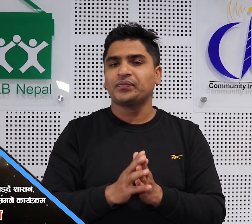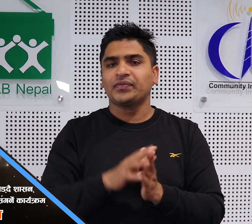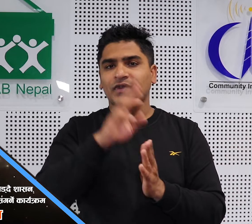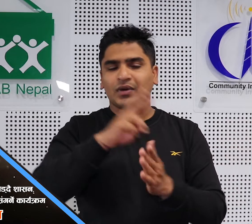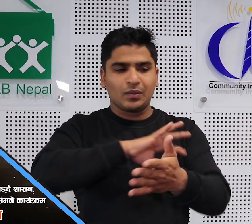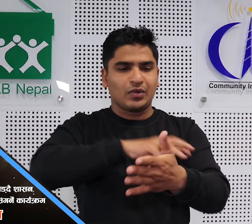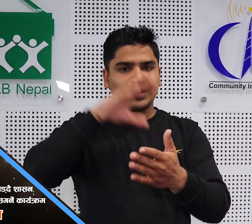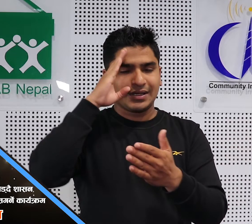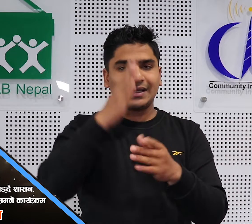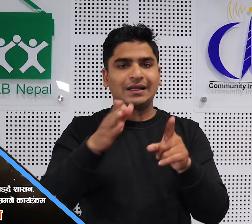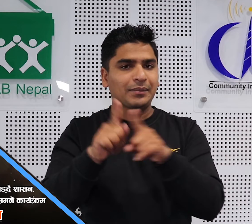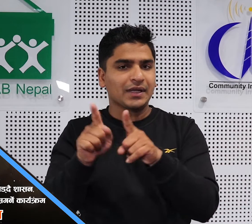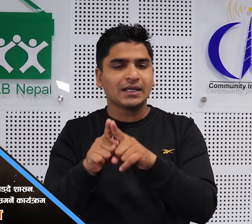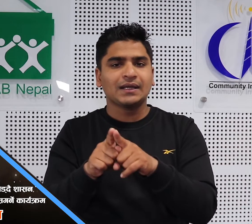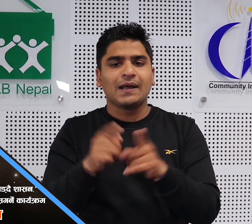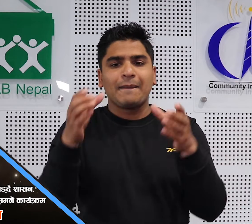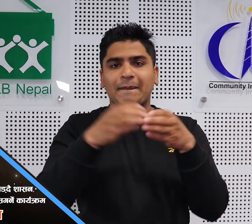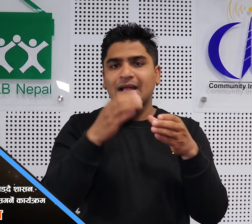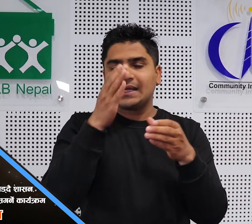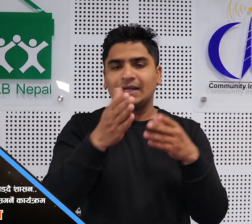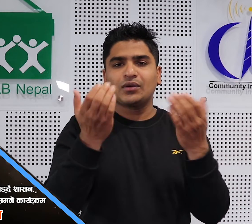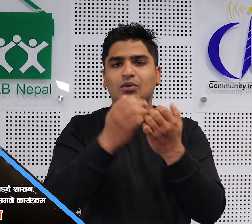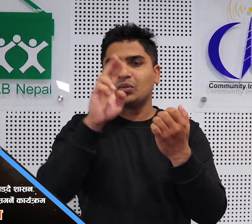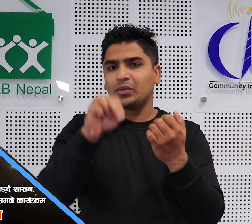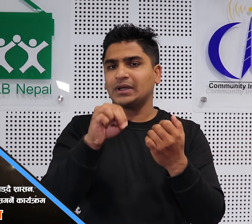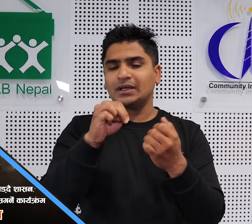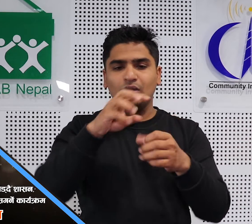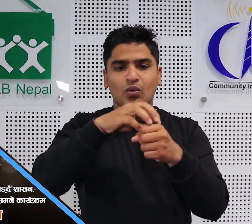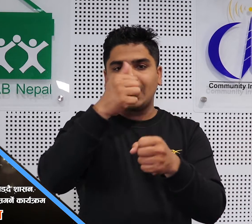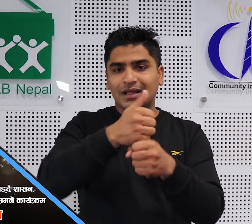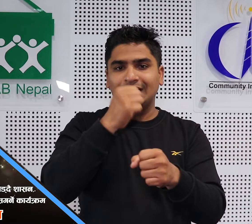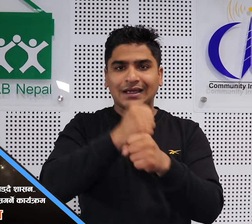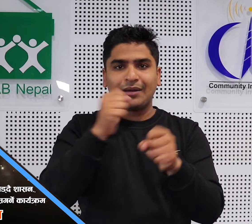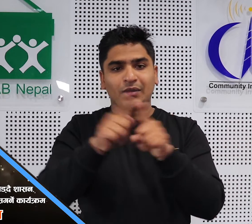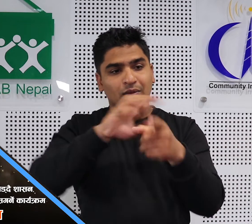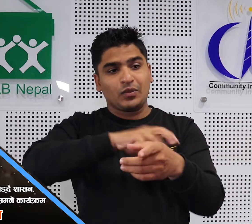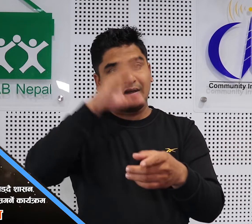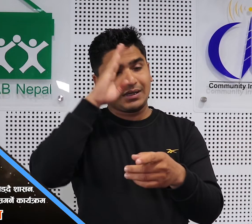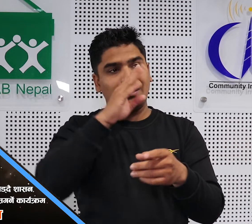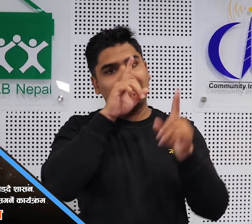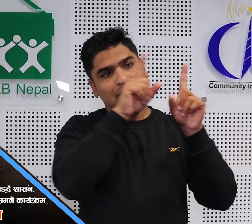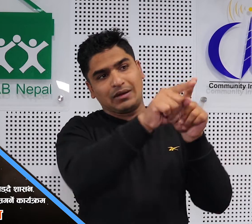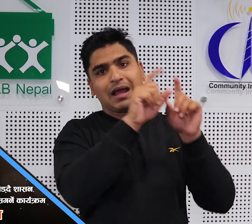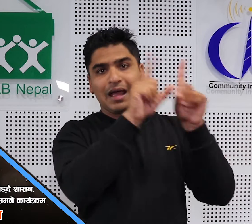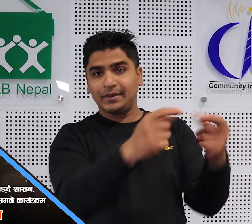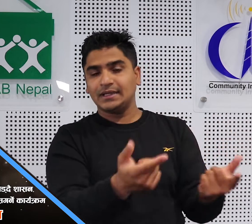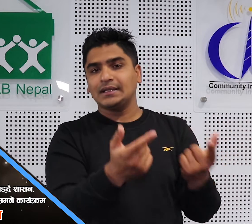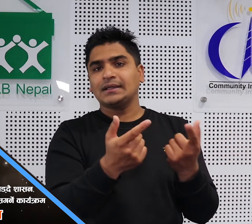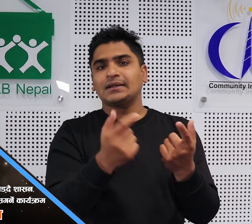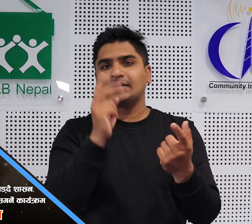प्रदेश सरकारले पनि यहाँ चाहिँ पालिकाले गर्नुपर्ने, वडा अदालतले गर्नुपर्ने काम पनि प्रदेश सरकारलाई चाहिने, त्यही कुरा चाहिँ सङ्घीय